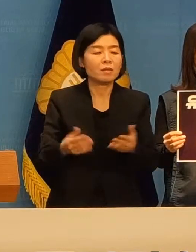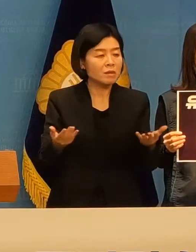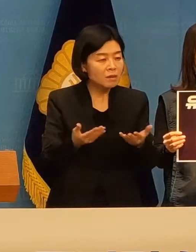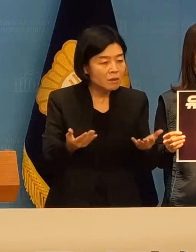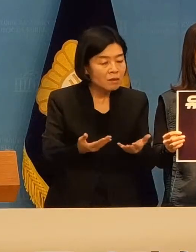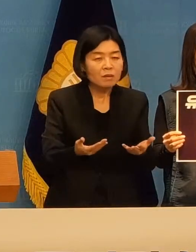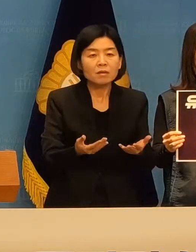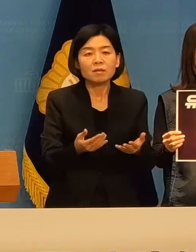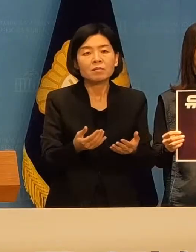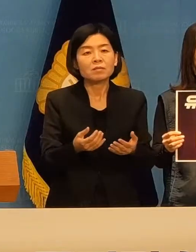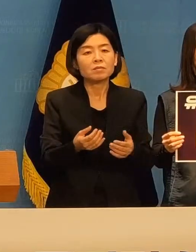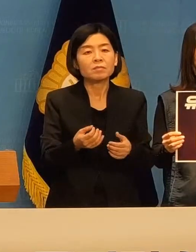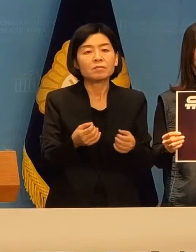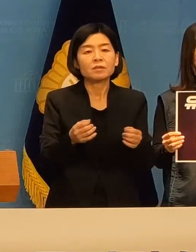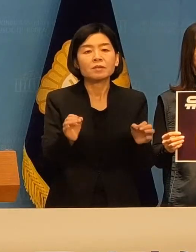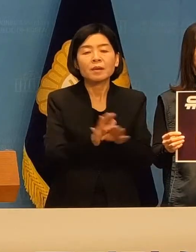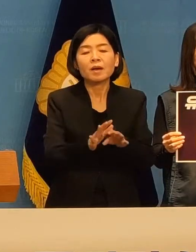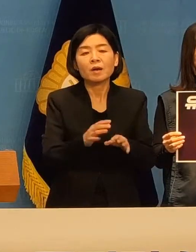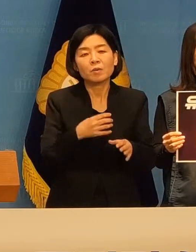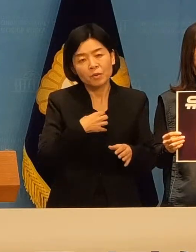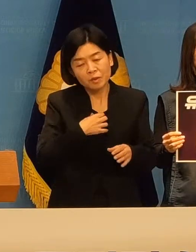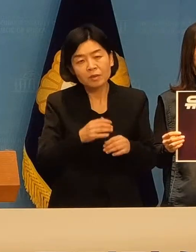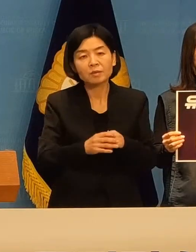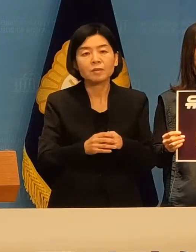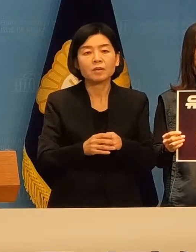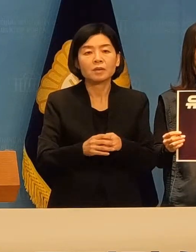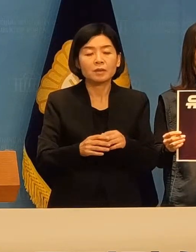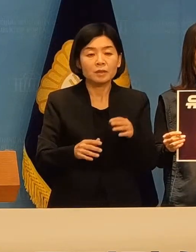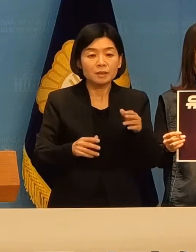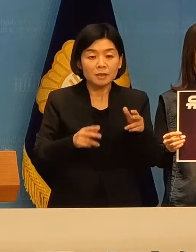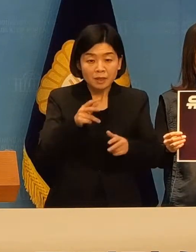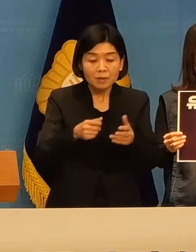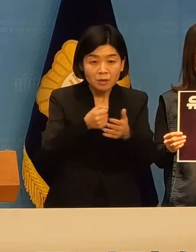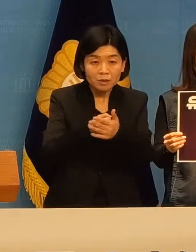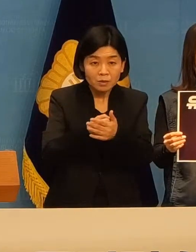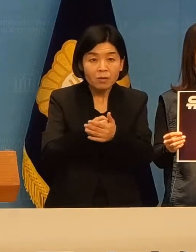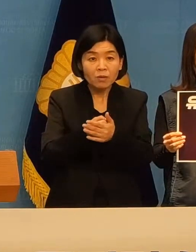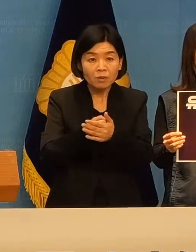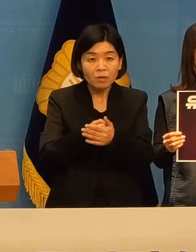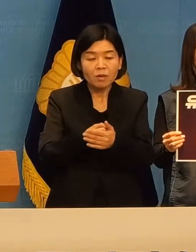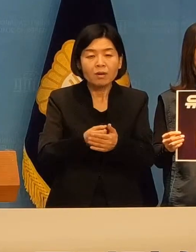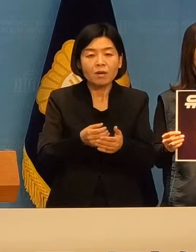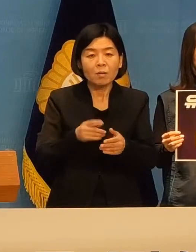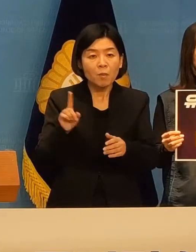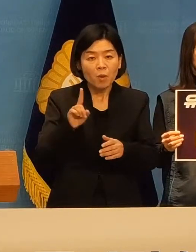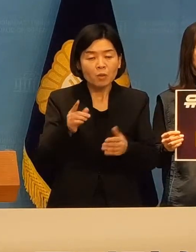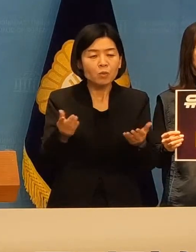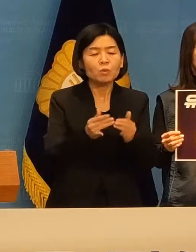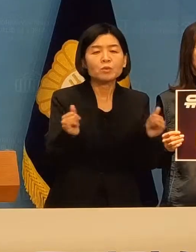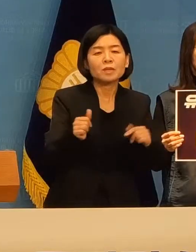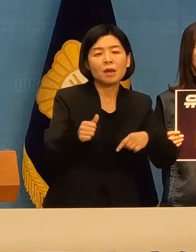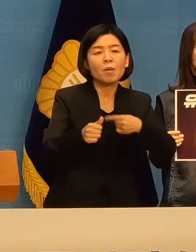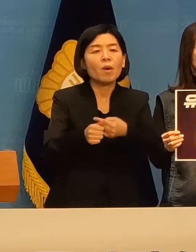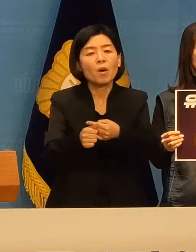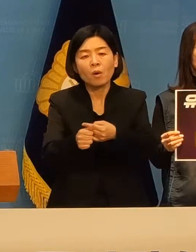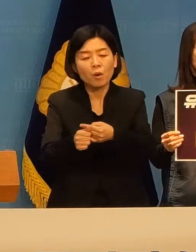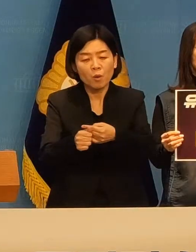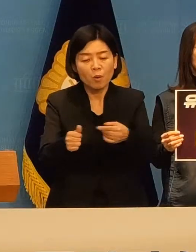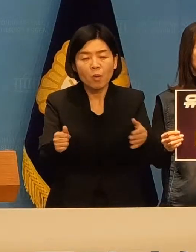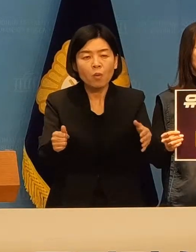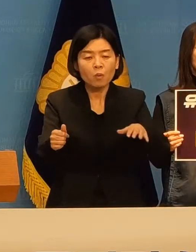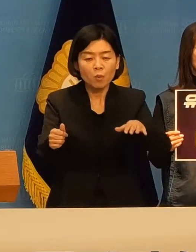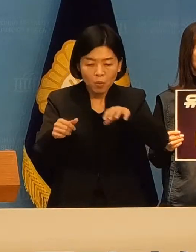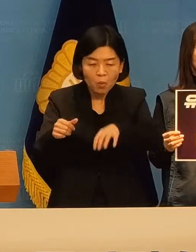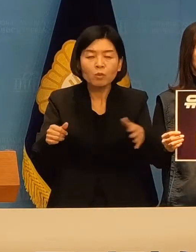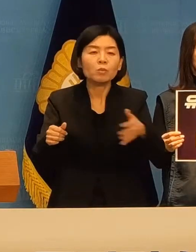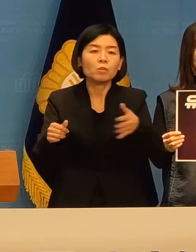면세점도 산업을 결정할 수 있는 단위에는 노동자가 들어갈 수 있는 위원회가 하나도 없습니다.